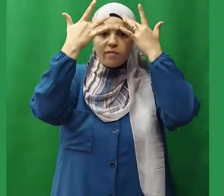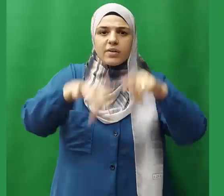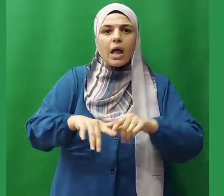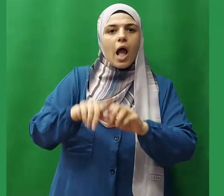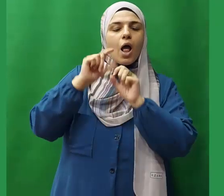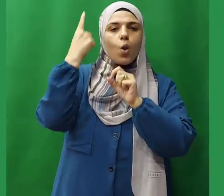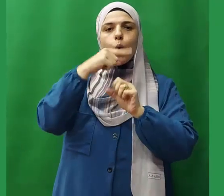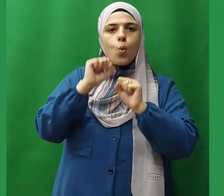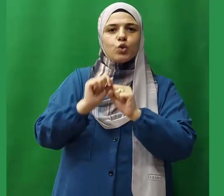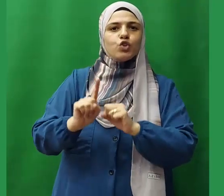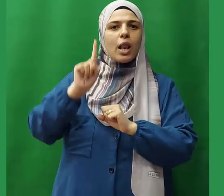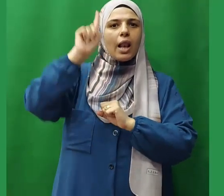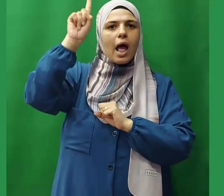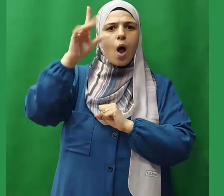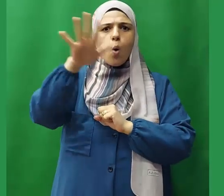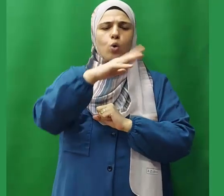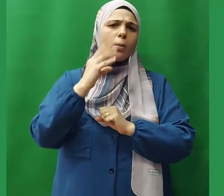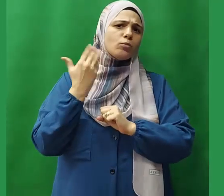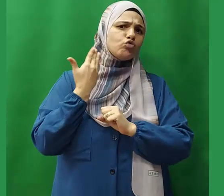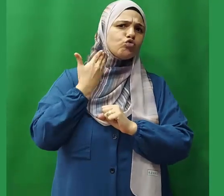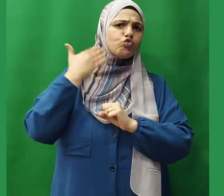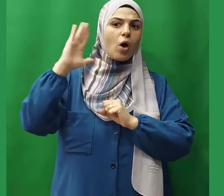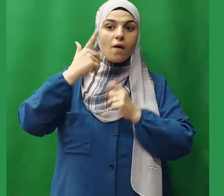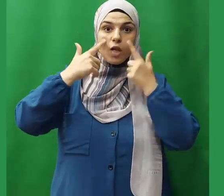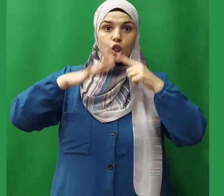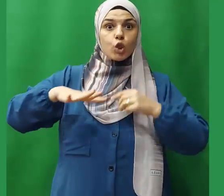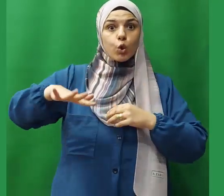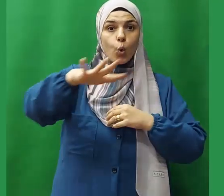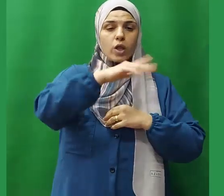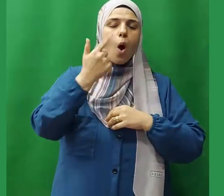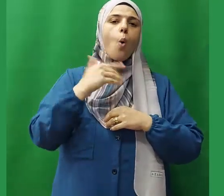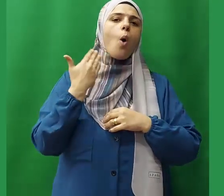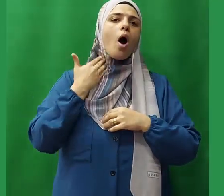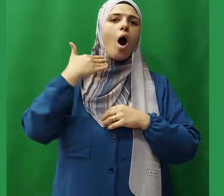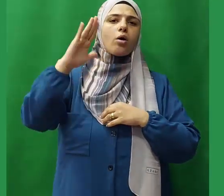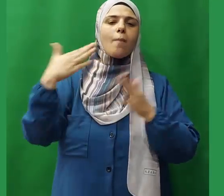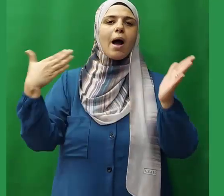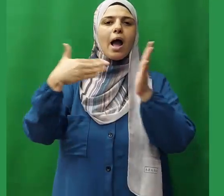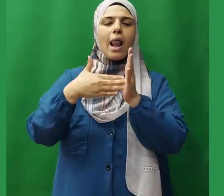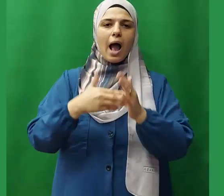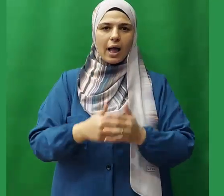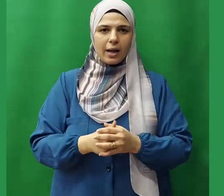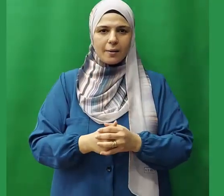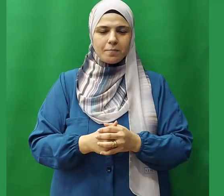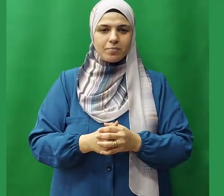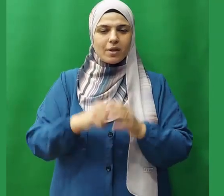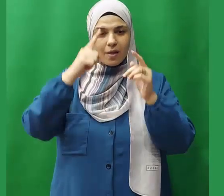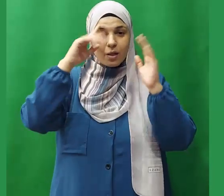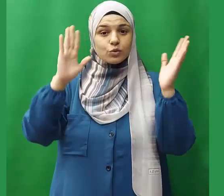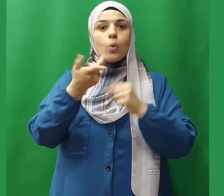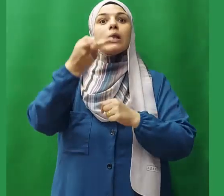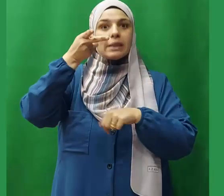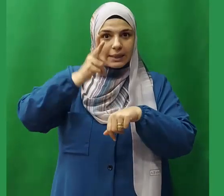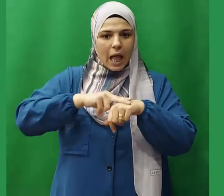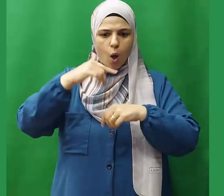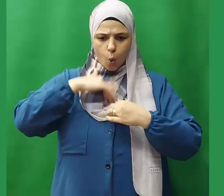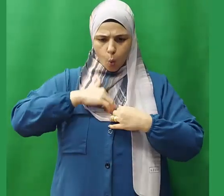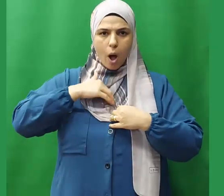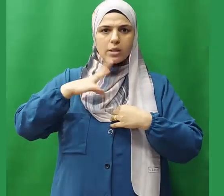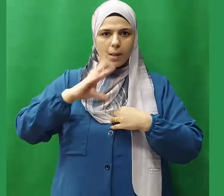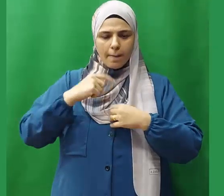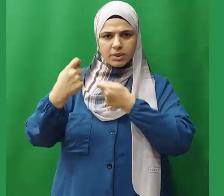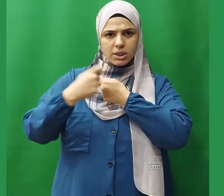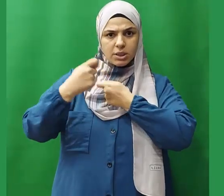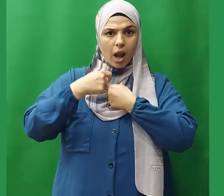والتضحيه تنالوا شرف الدنيا وكرامه الاخره فانما نجدد في